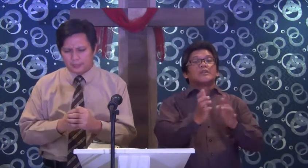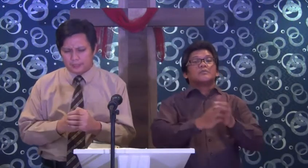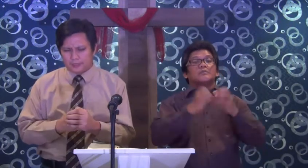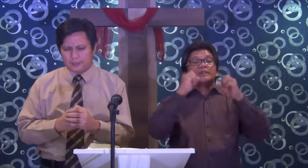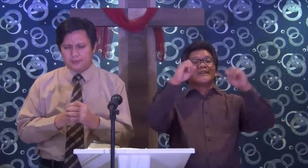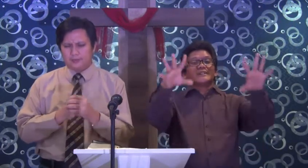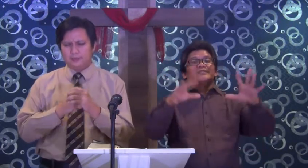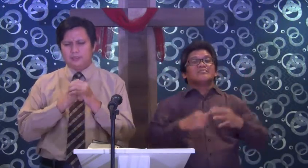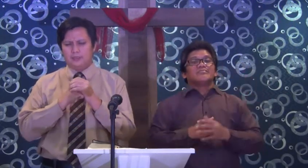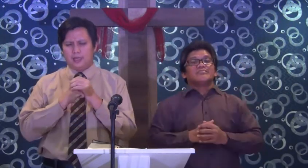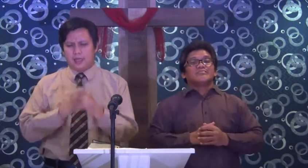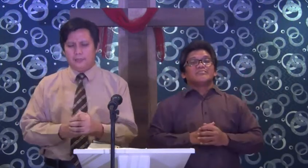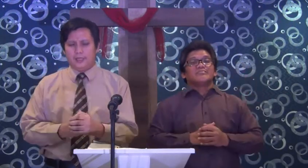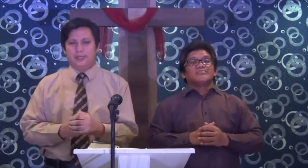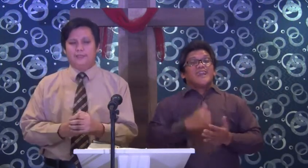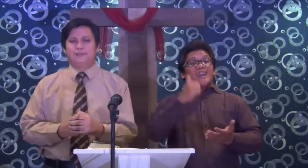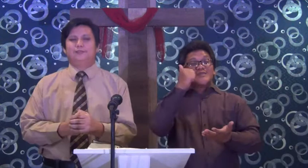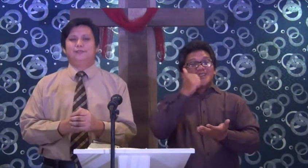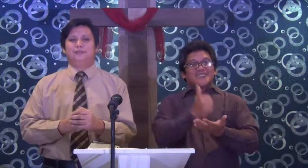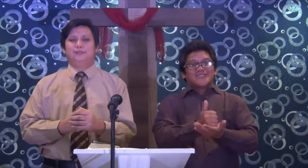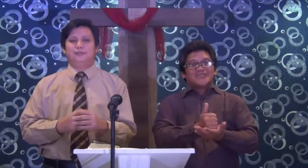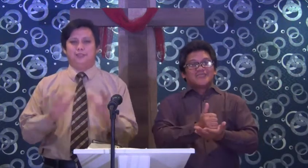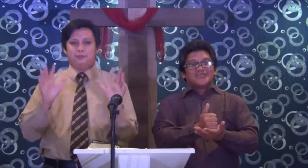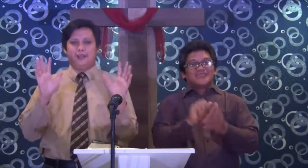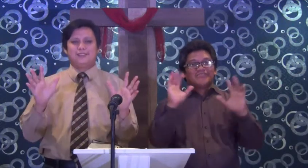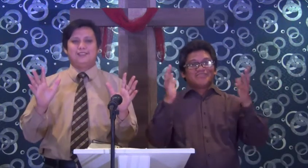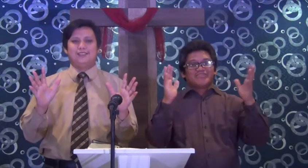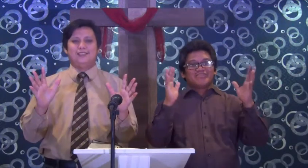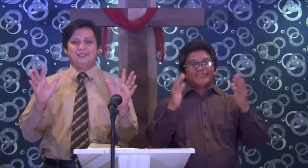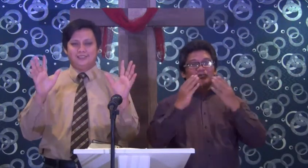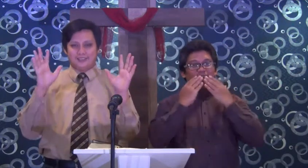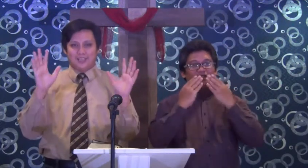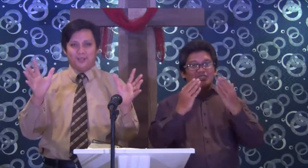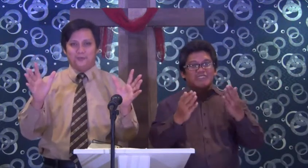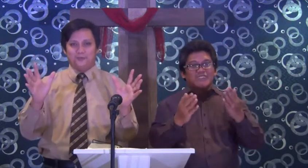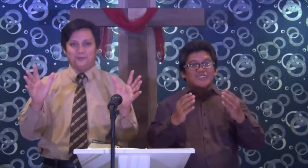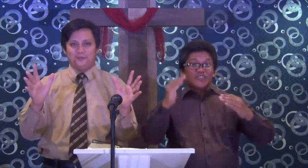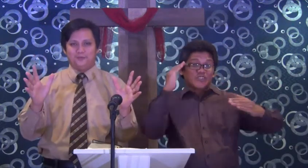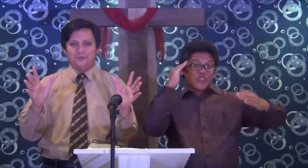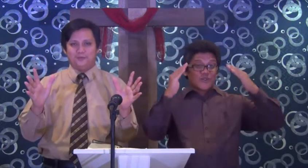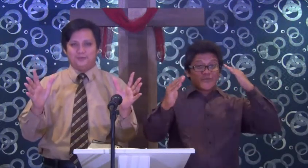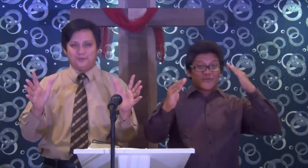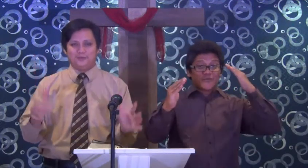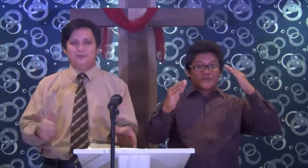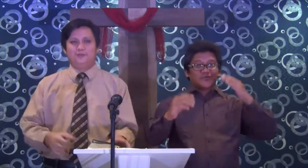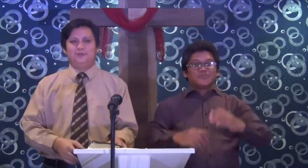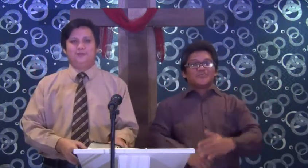memberkati. Amin. Terima kasih. Shalom.